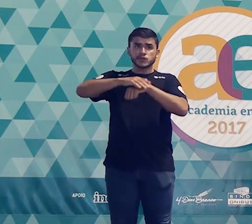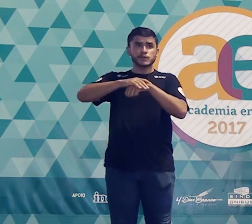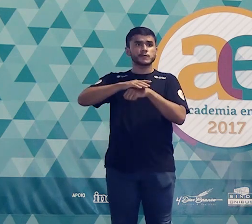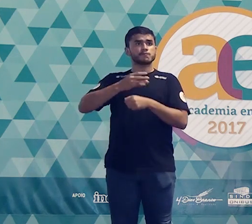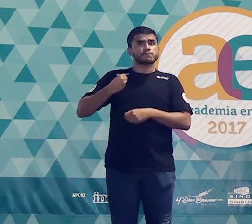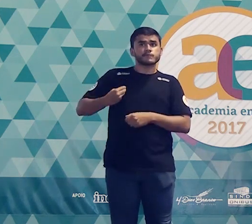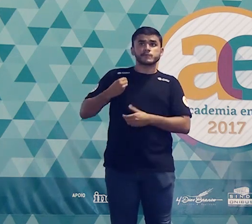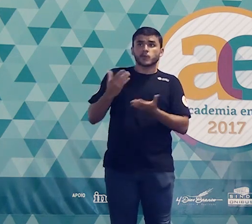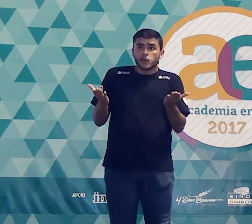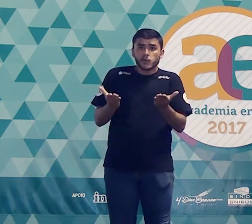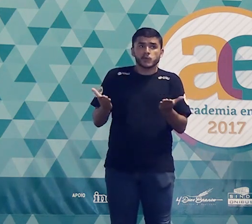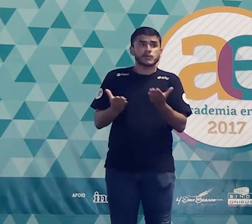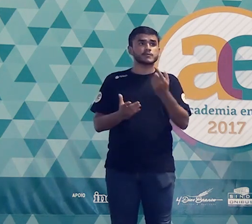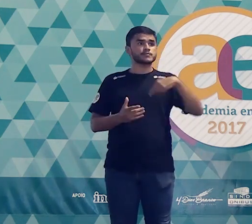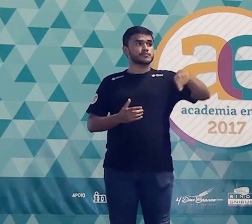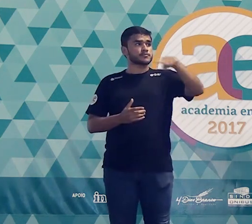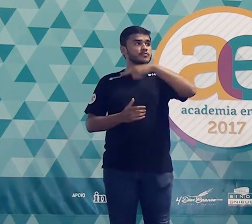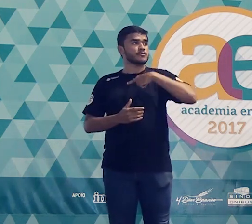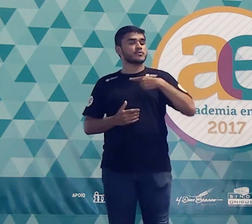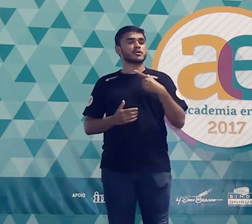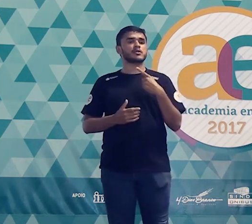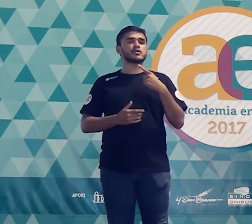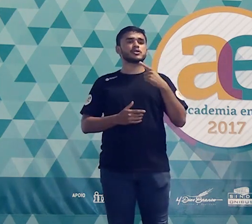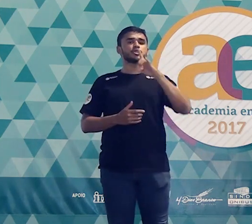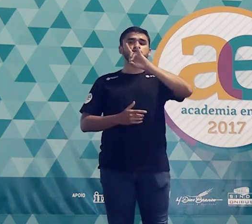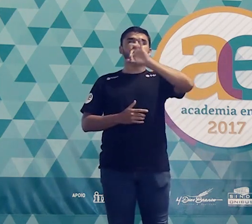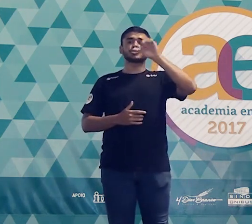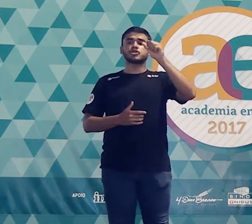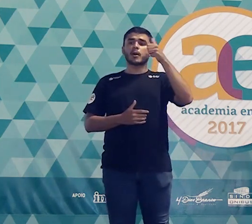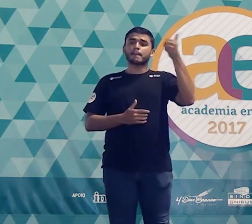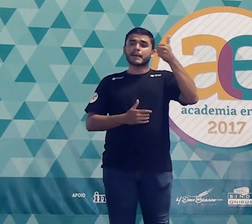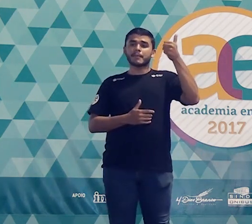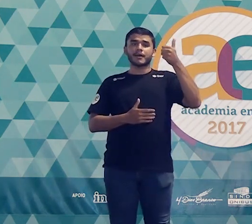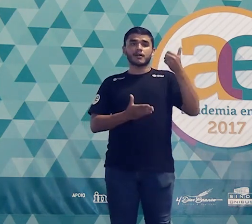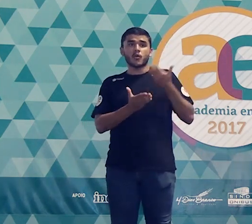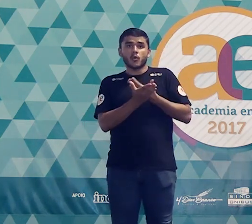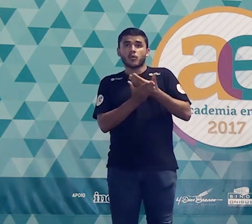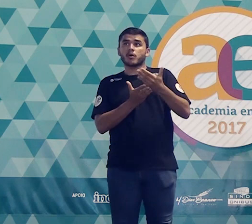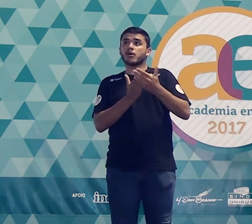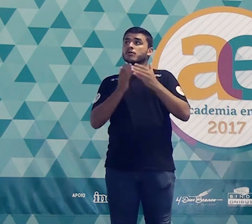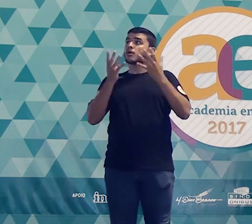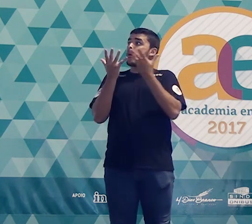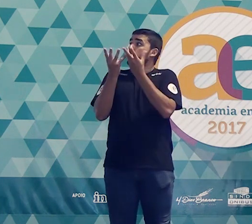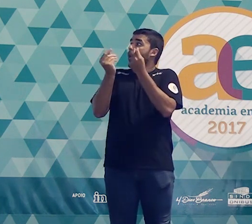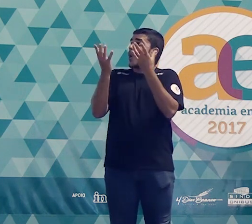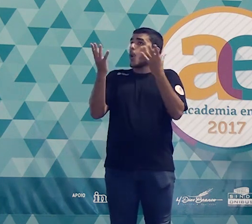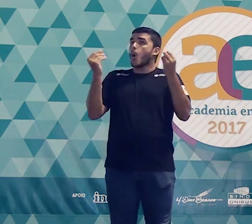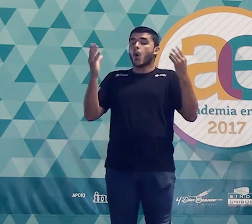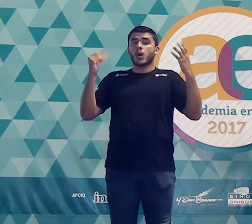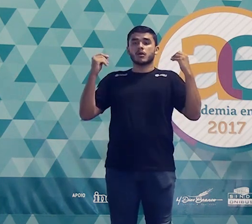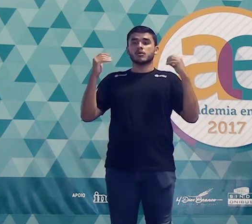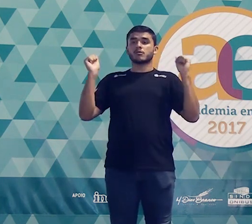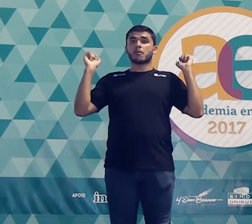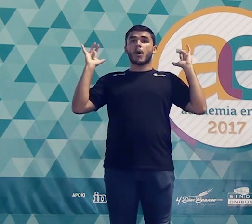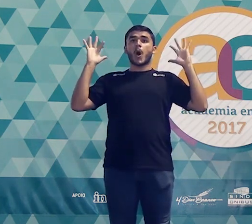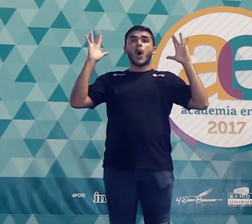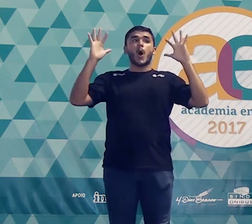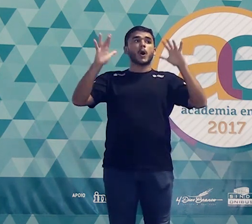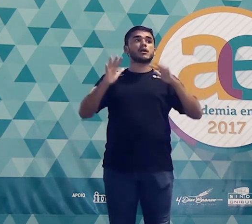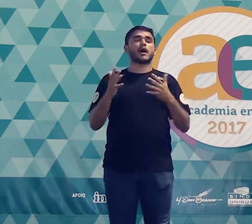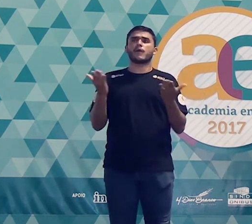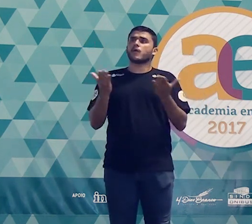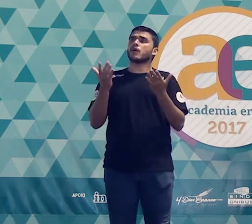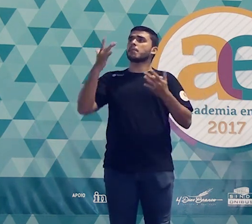heróis, porque eu acho que vocês estavam aqui no primeiro dia de Academia NEM. Eu acho que vocês viram como isso aqui estava lotado. Olha quantos aqui